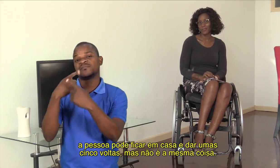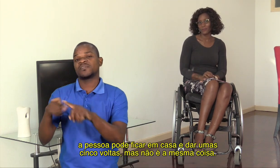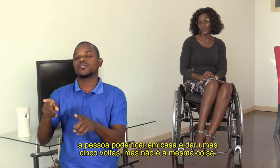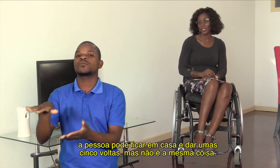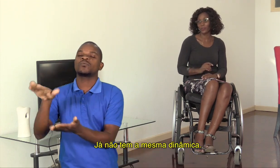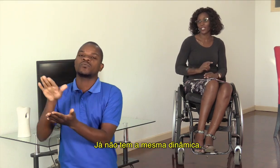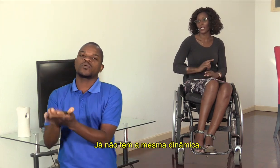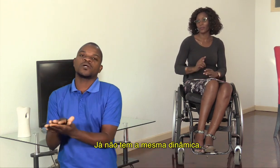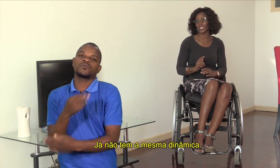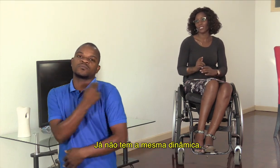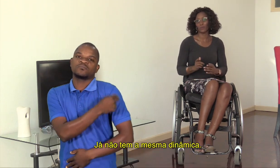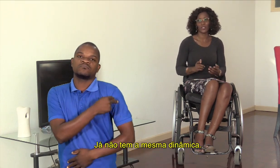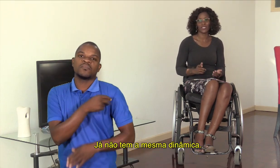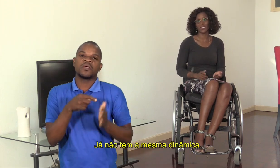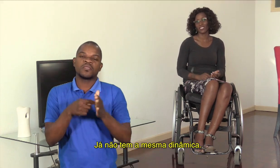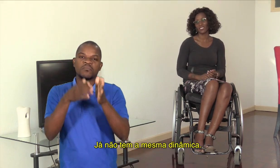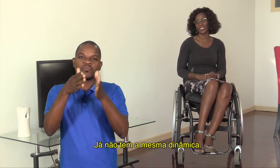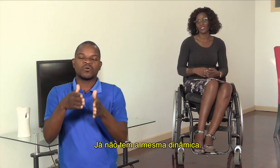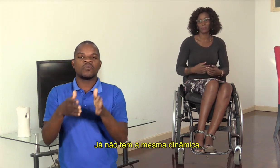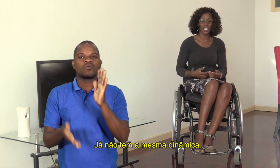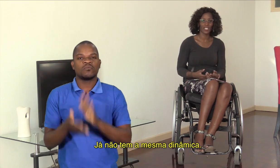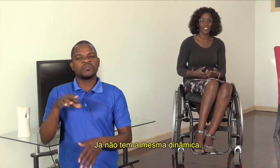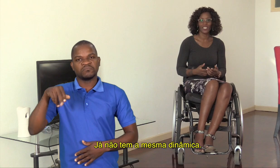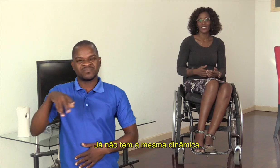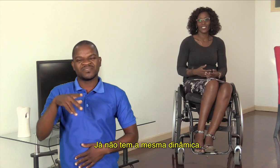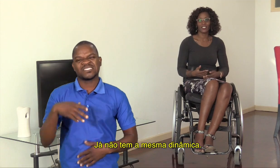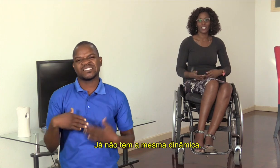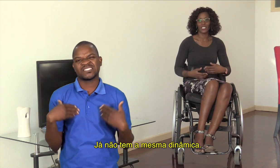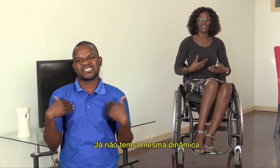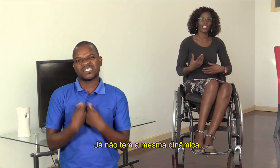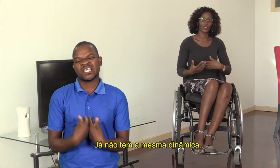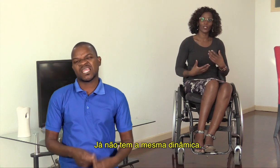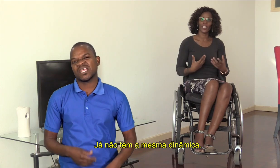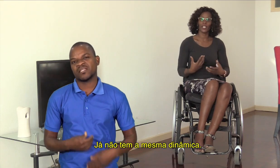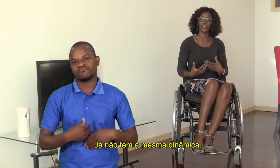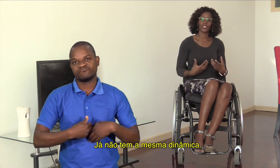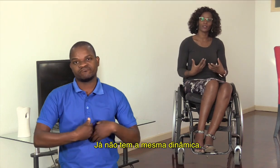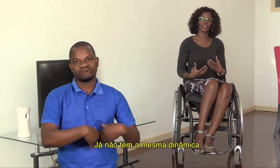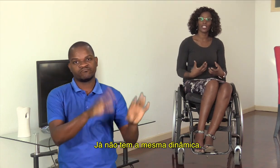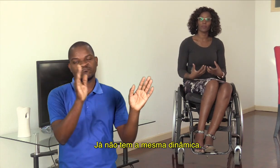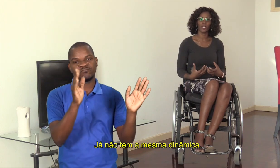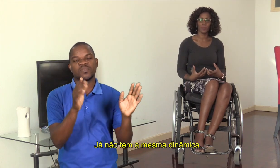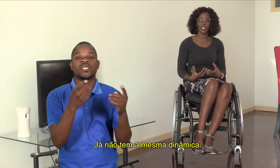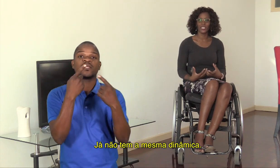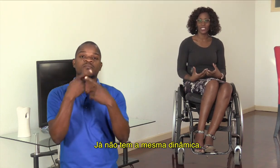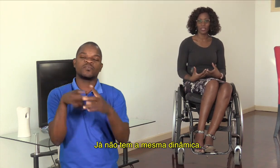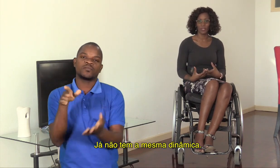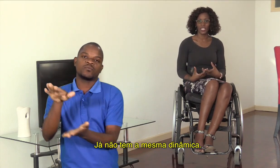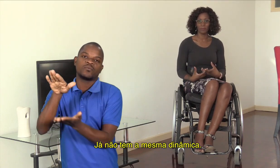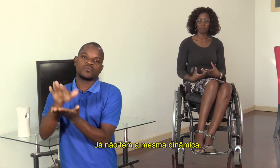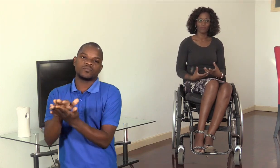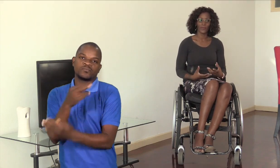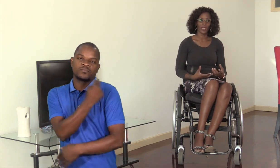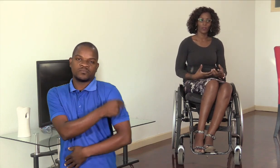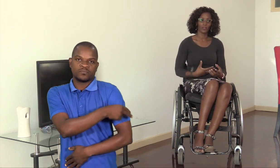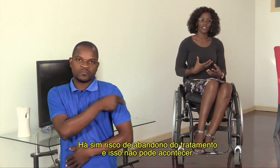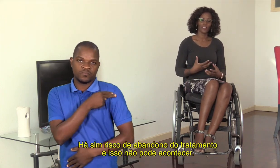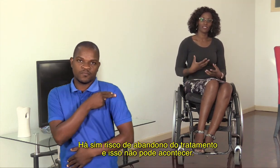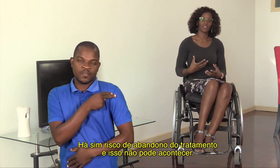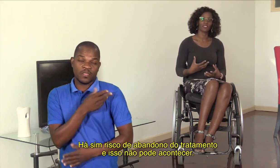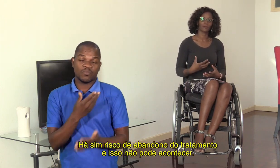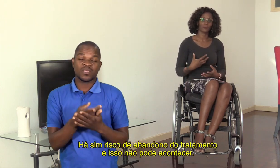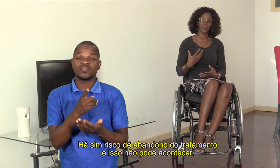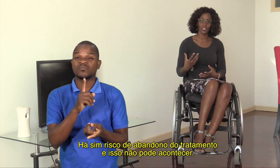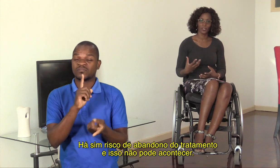coisa porque a pessoa caminha depois se sente cansada para enfim já não tem a mesma dinâmica então